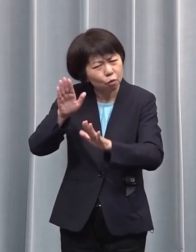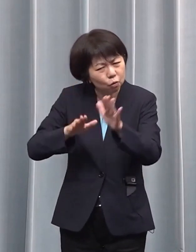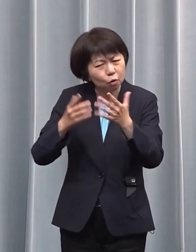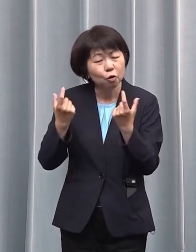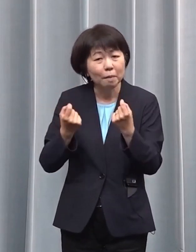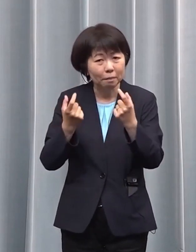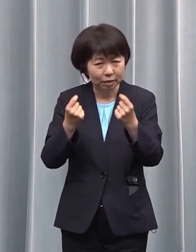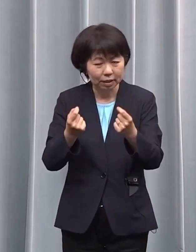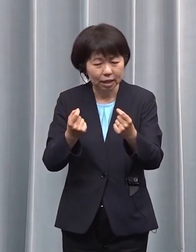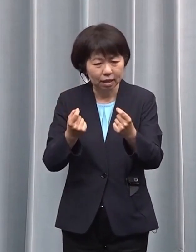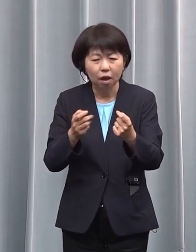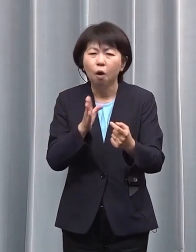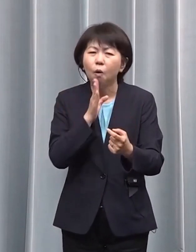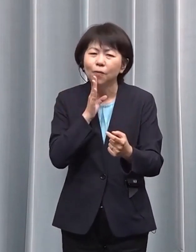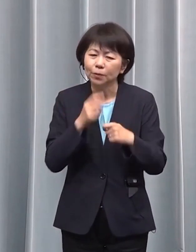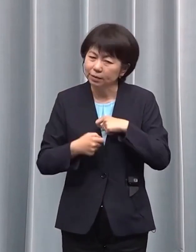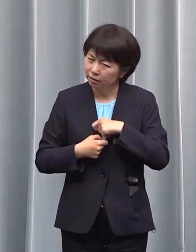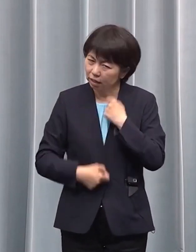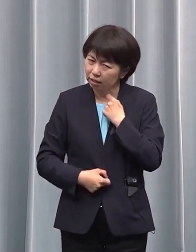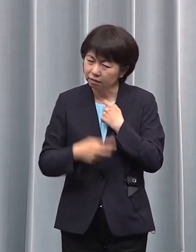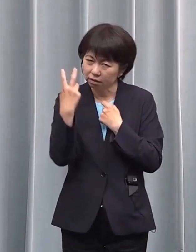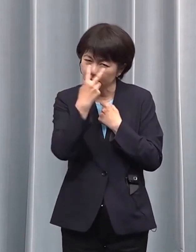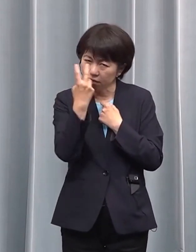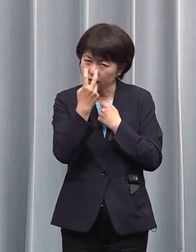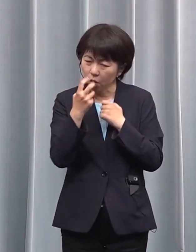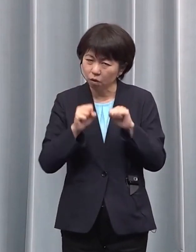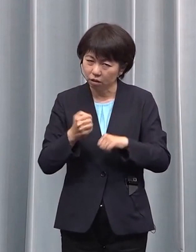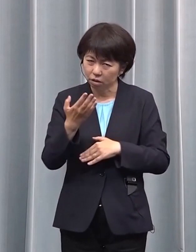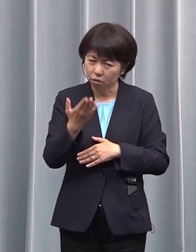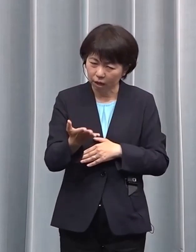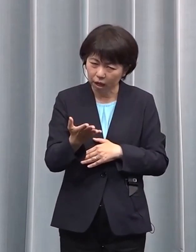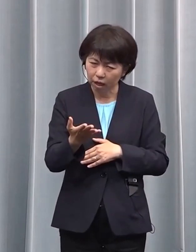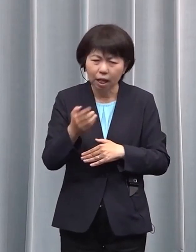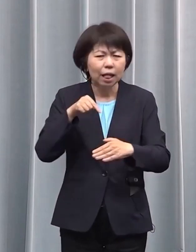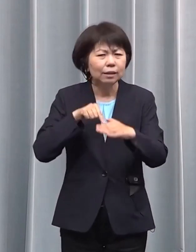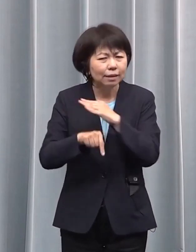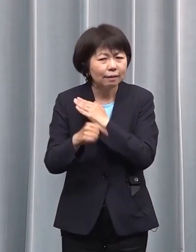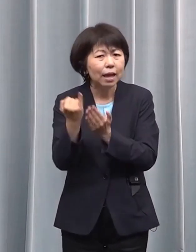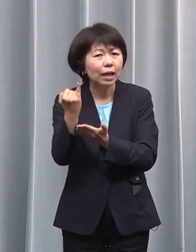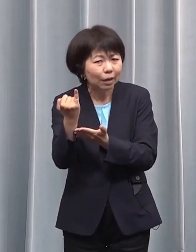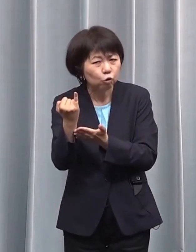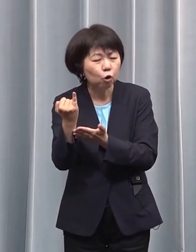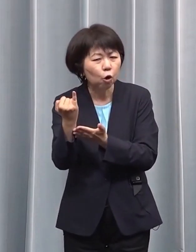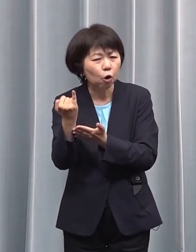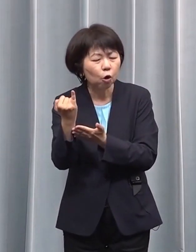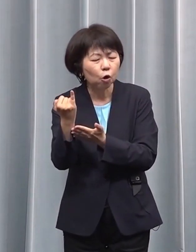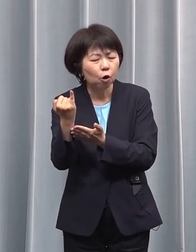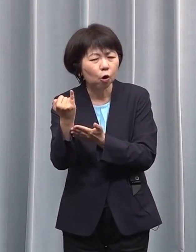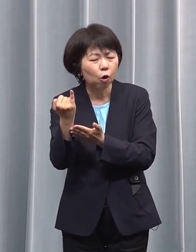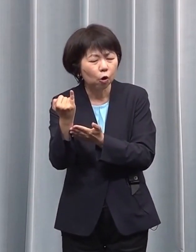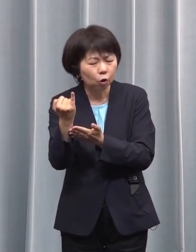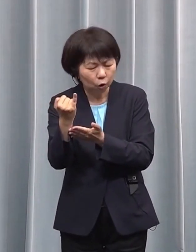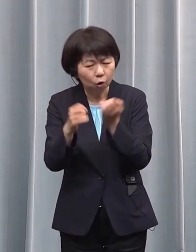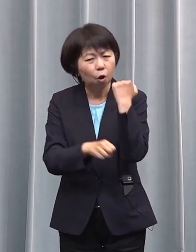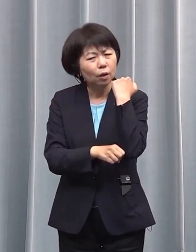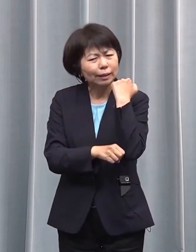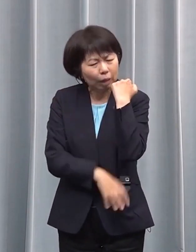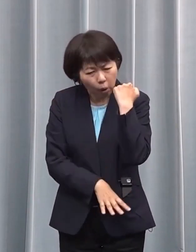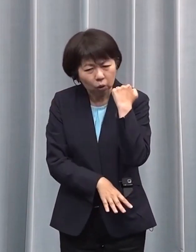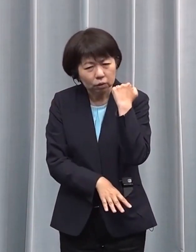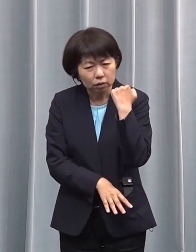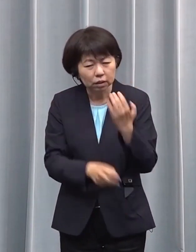ていたか、なぜ彼女の発言をベースに今回の法案を作ったのかの正当性を全く説明できてないんです